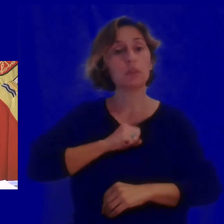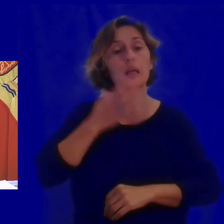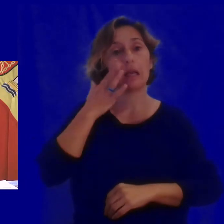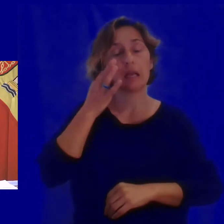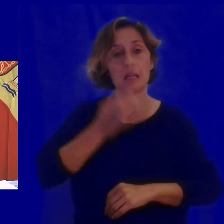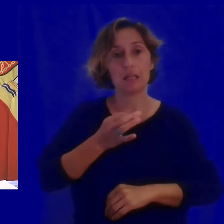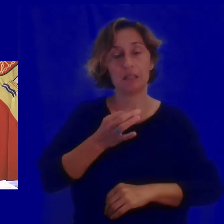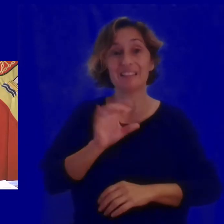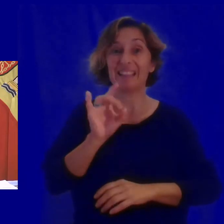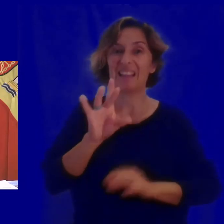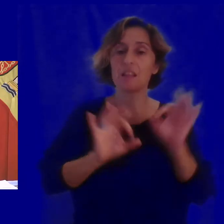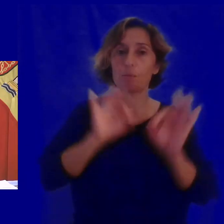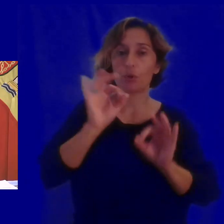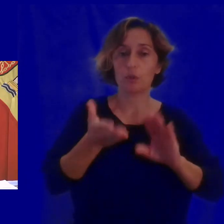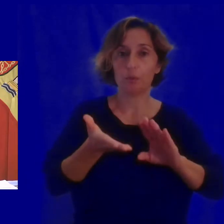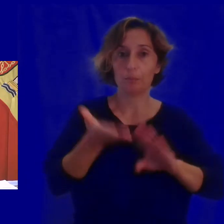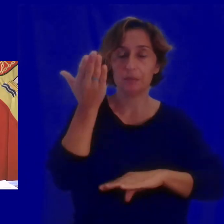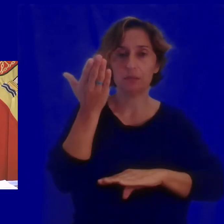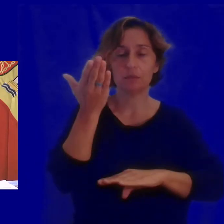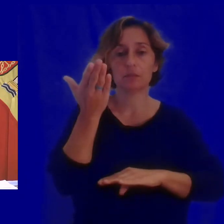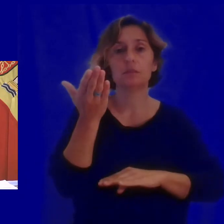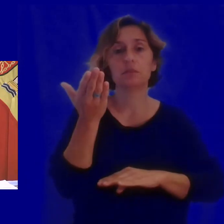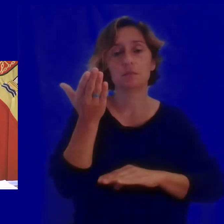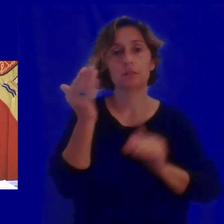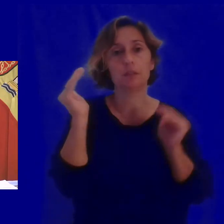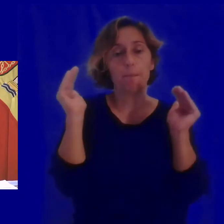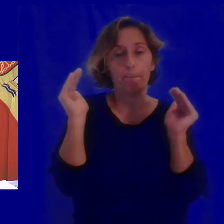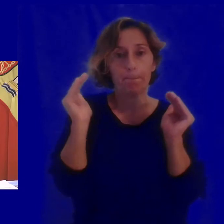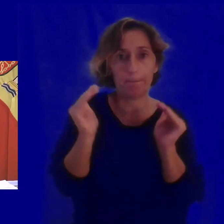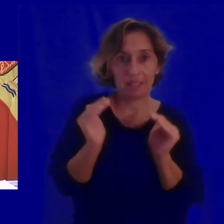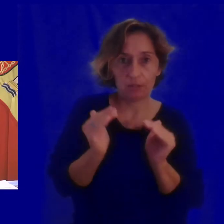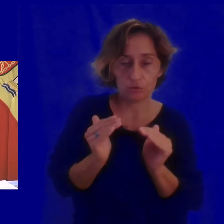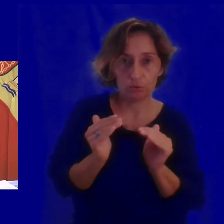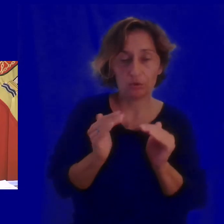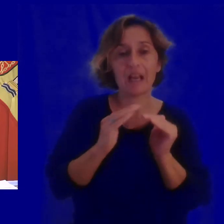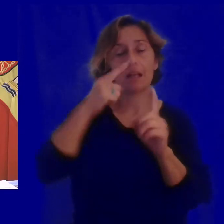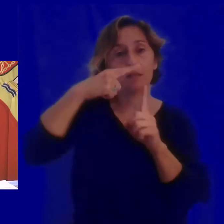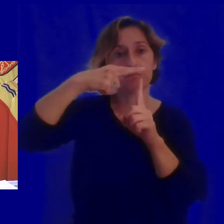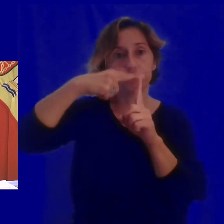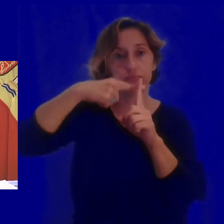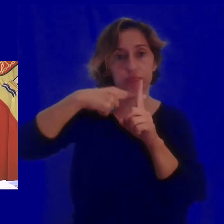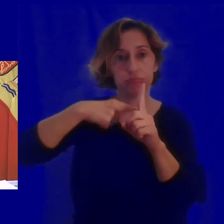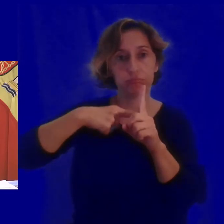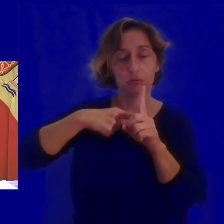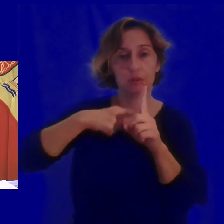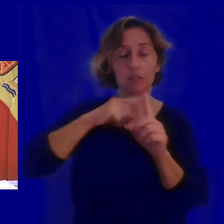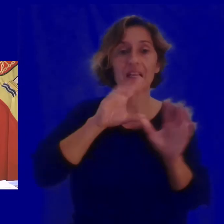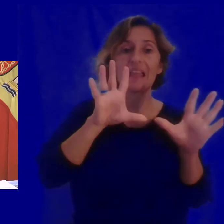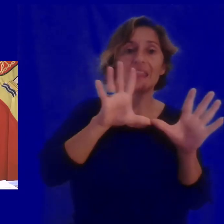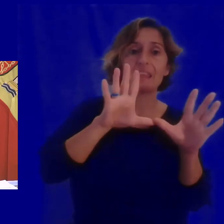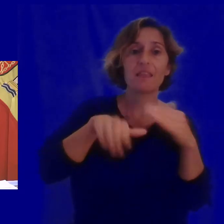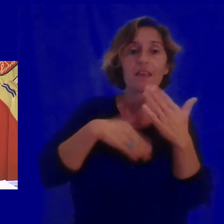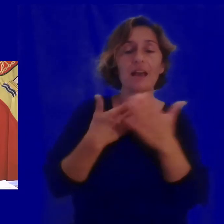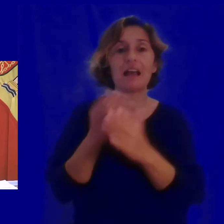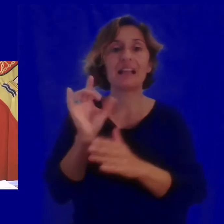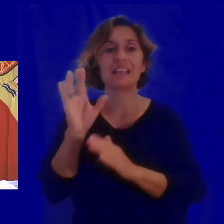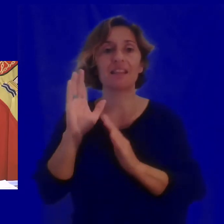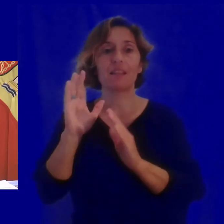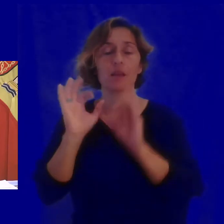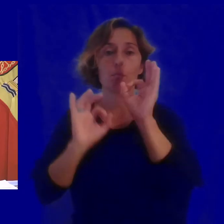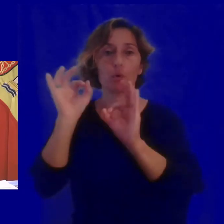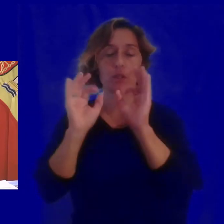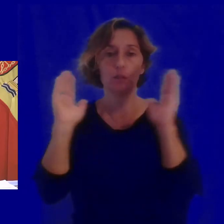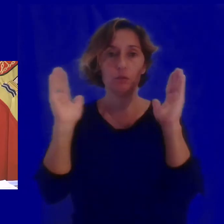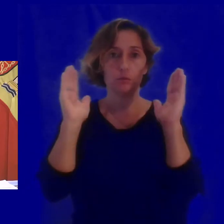del 15%. Ya hemos descendido hacia más abajo, ya estamos en ese tramo entre el 10 y el 15% y además